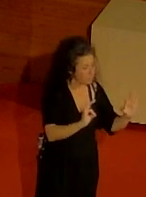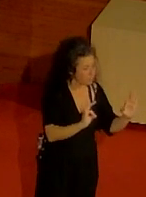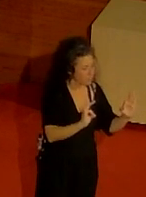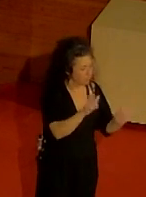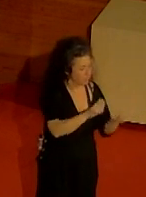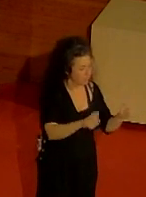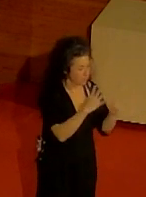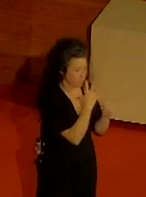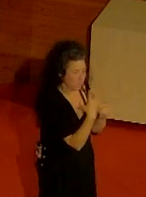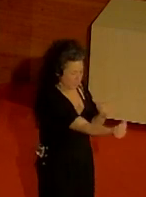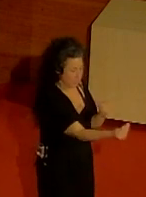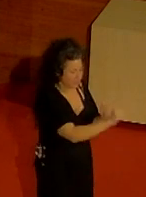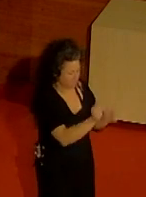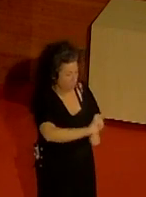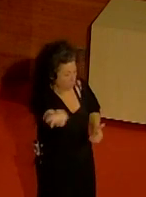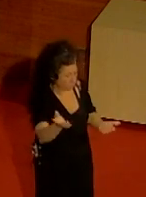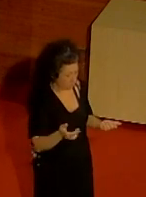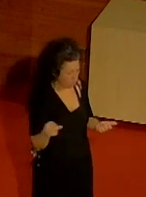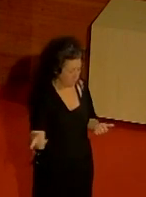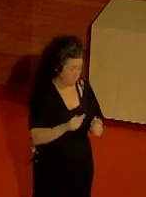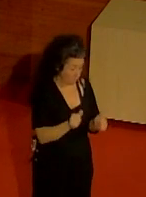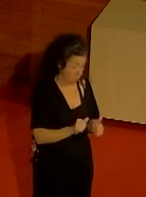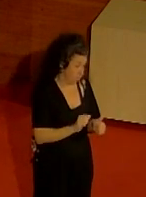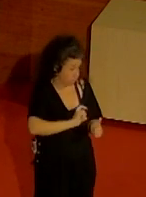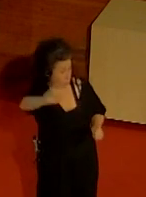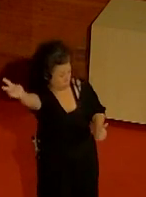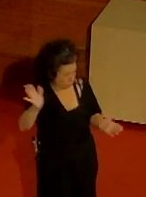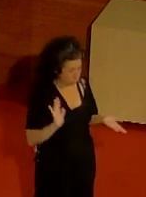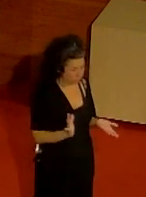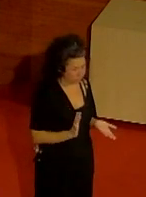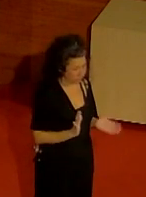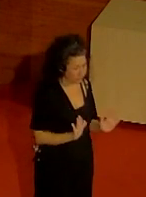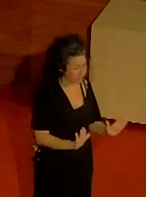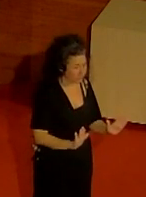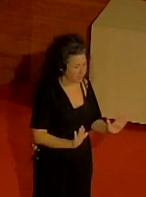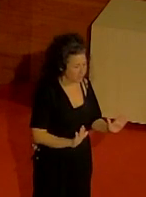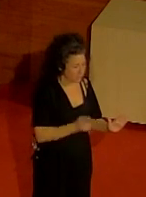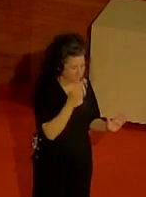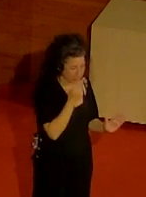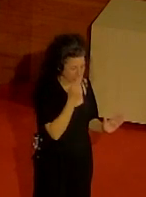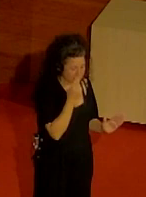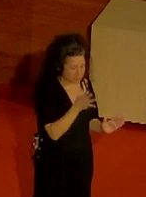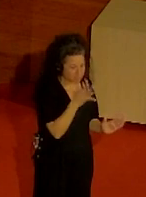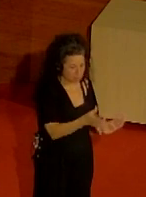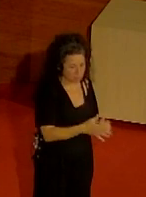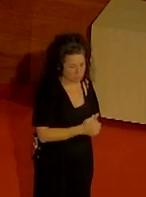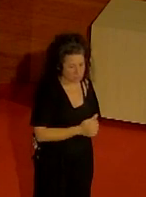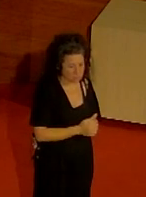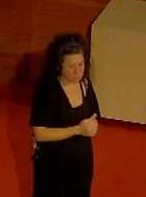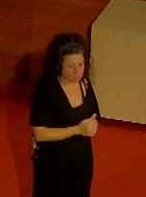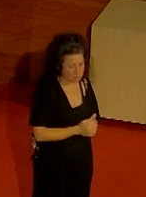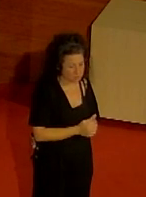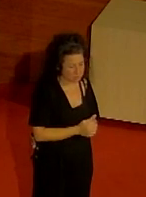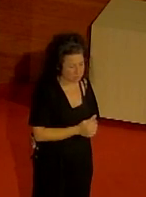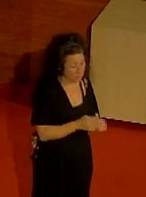¿no? Aquí de una forma muy radical, ¿no? Quizá. Pero es interesante porque la política hace